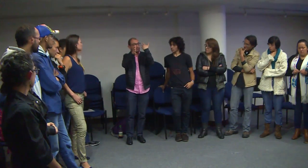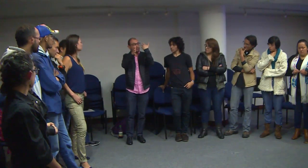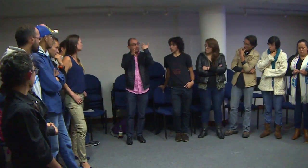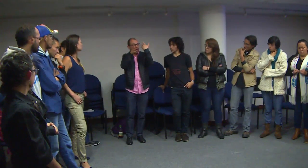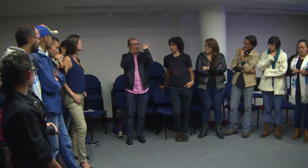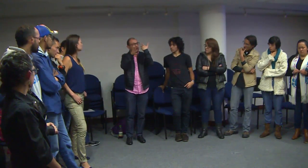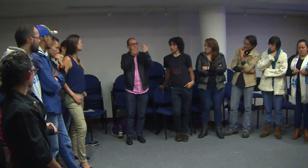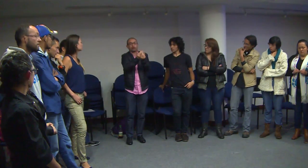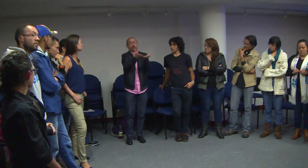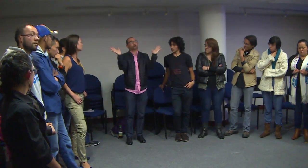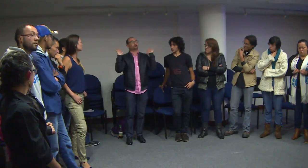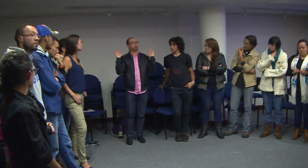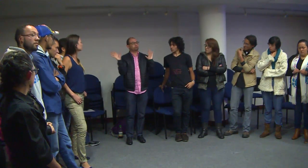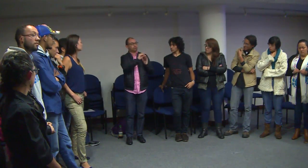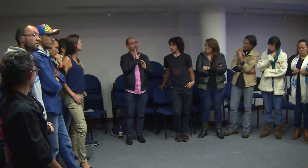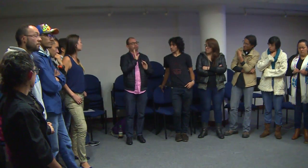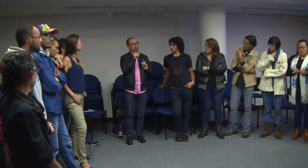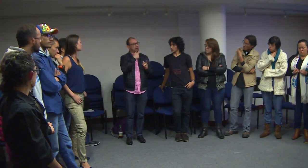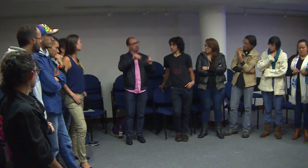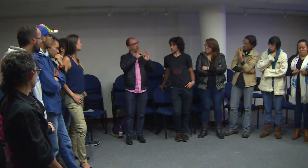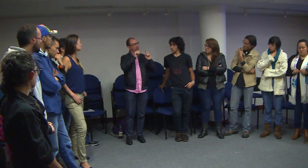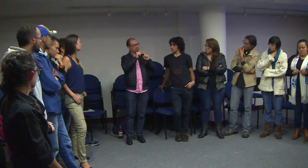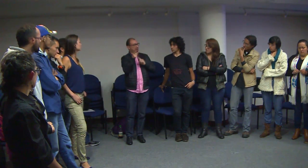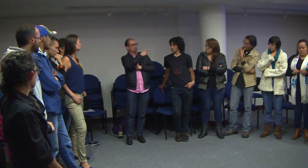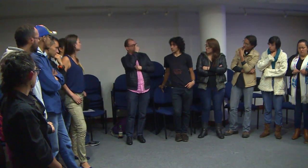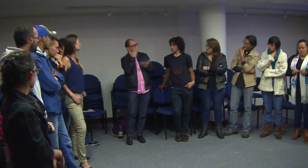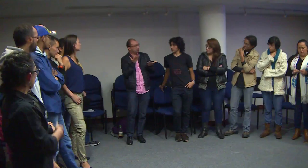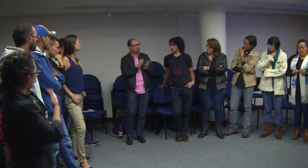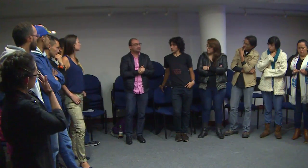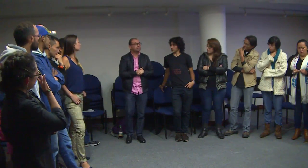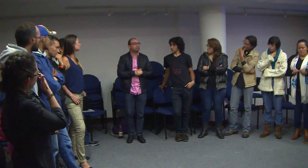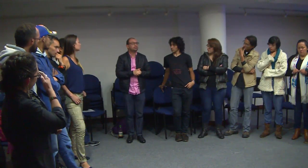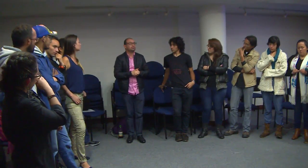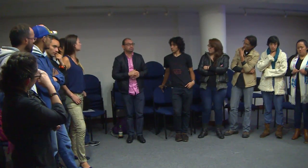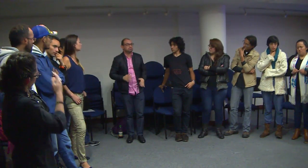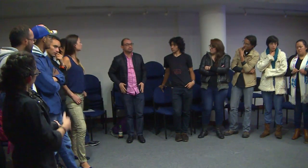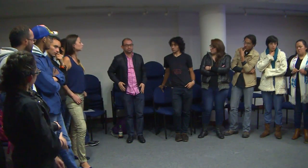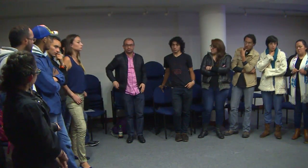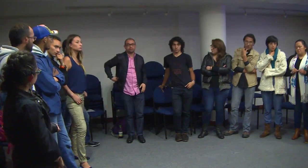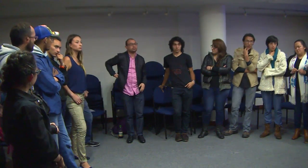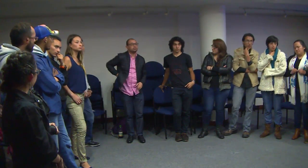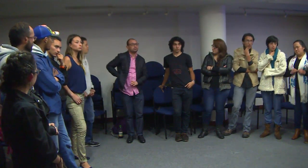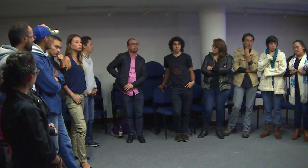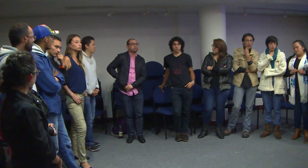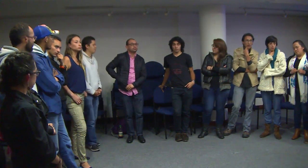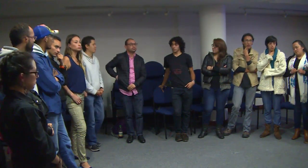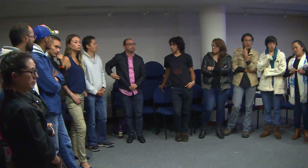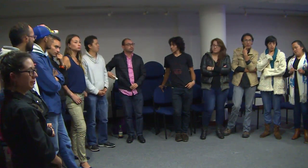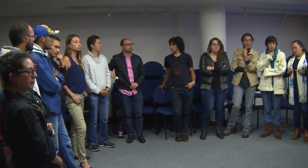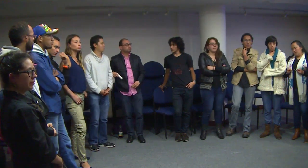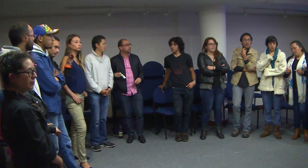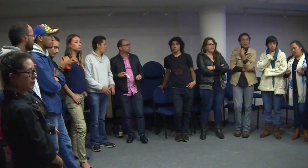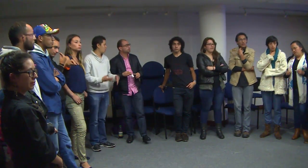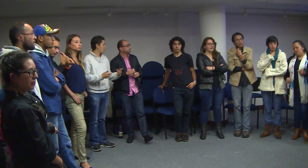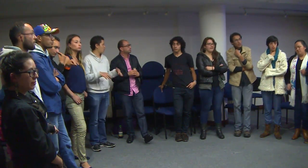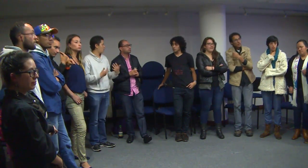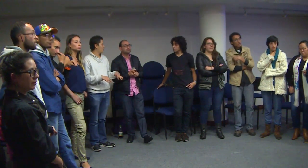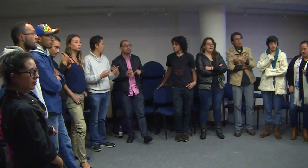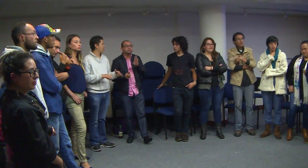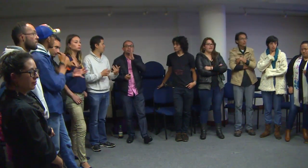para todos, para que sea un proceso de enseñanza-aprendizaje de todas las personas.